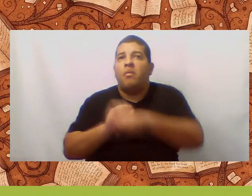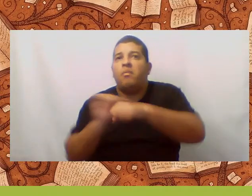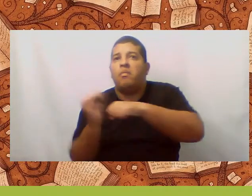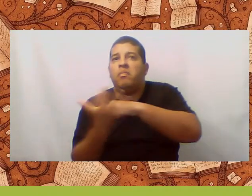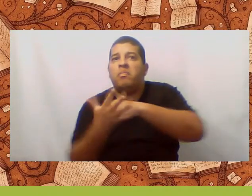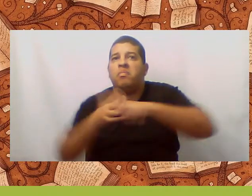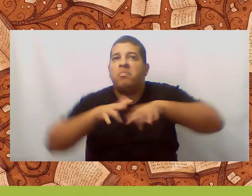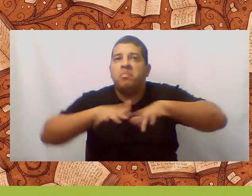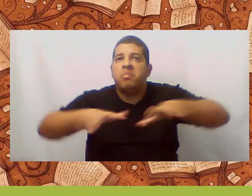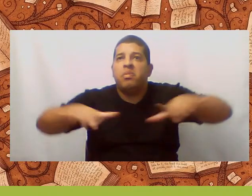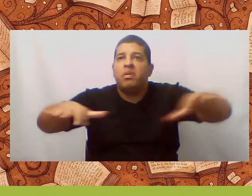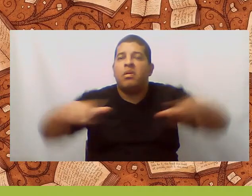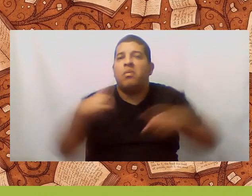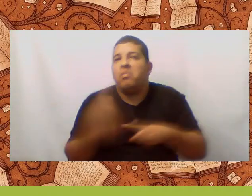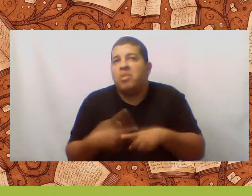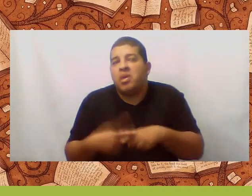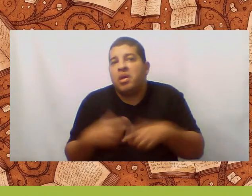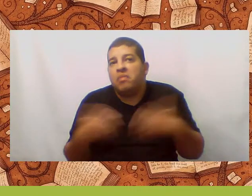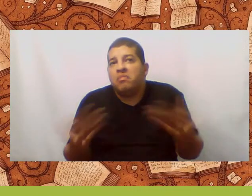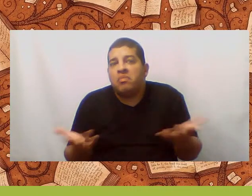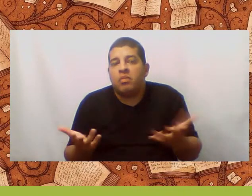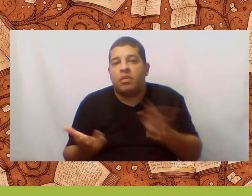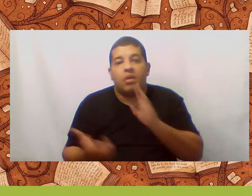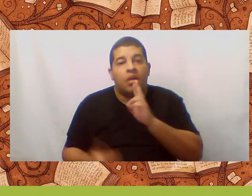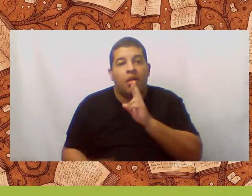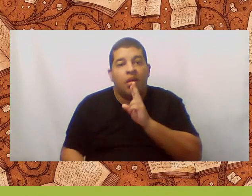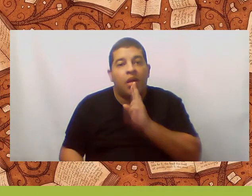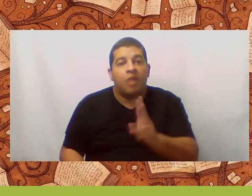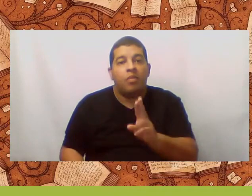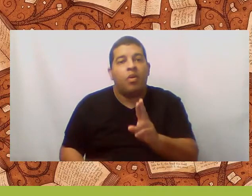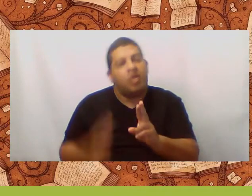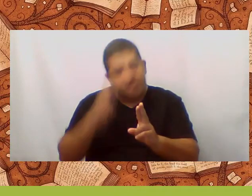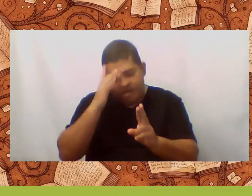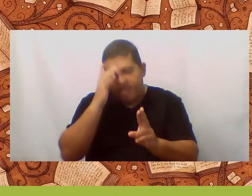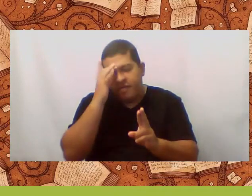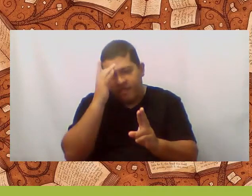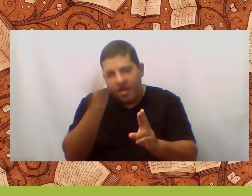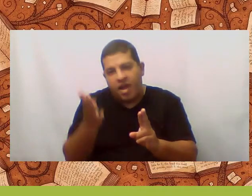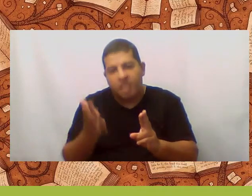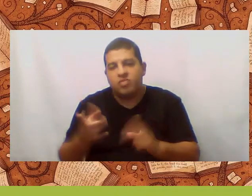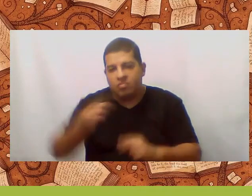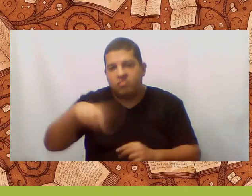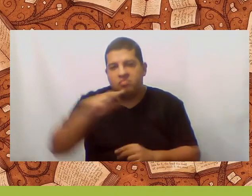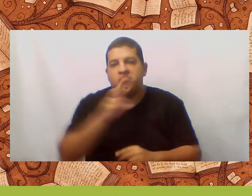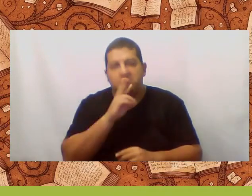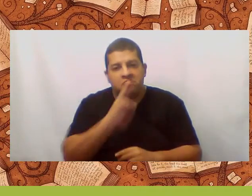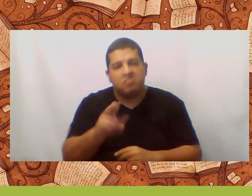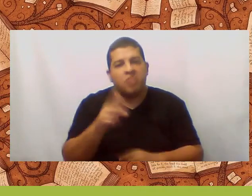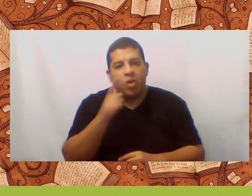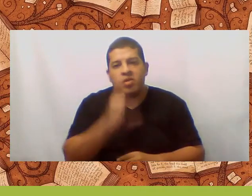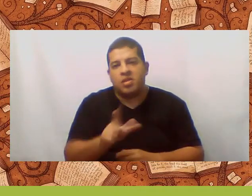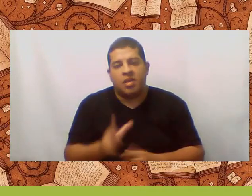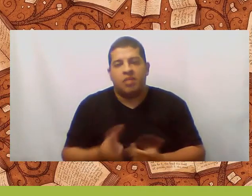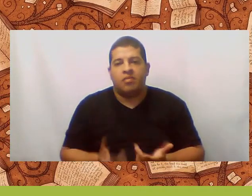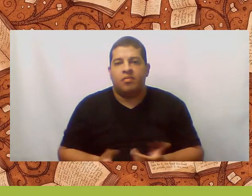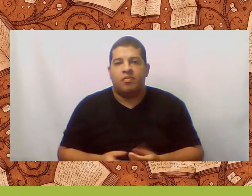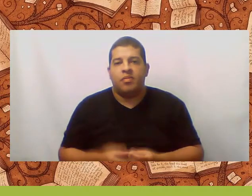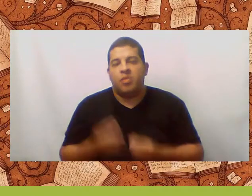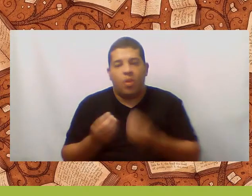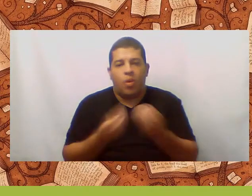primeira resposta a isso, né, ela é fácil, né, de se responder, né, a pista para isso é